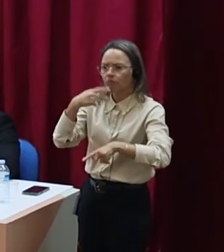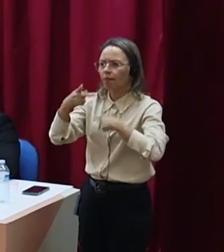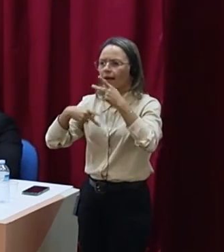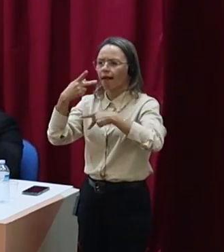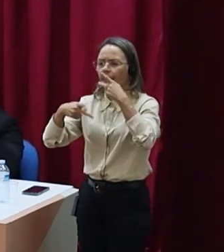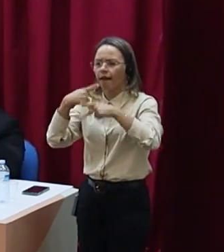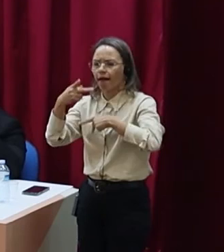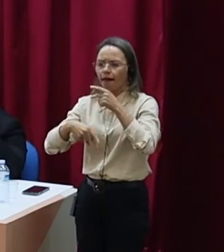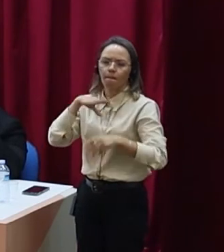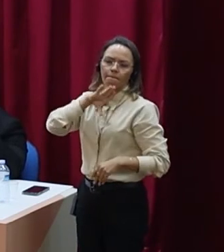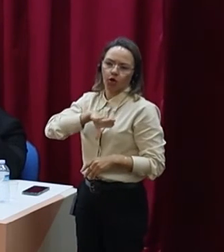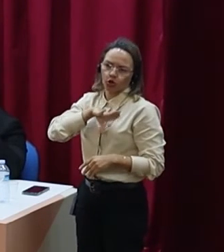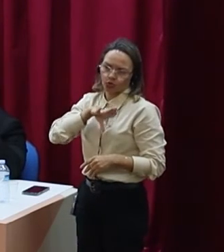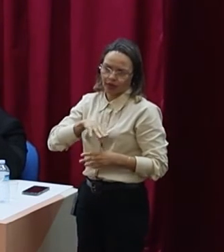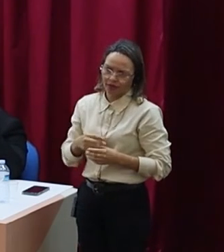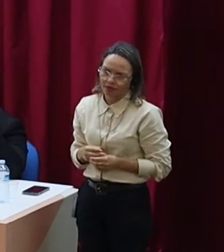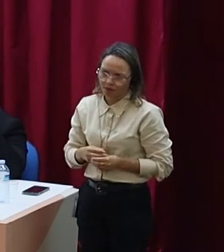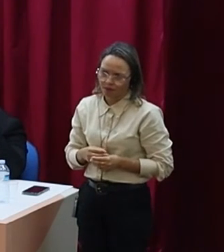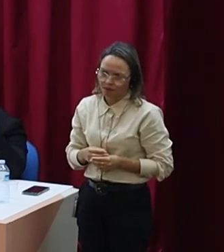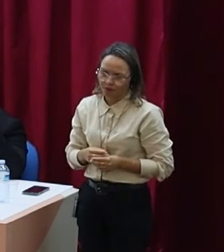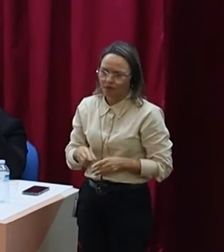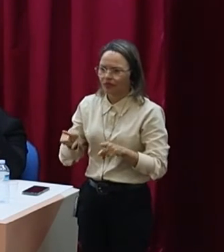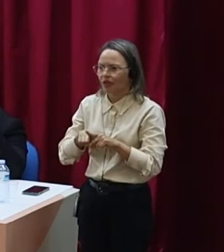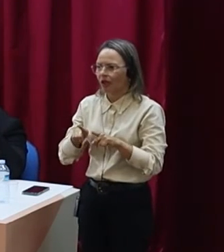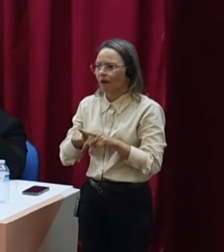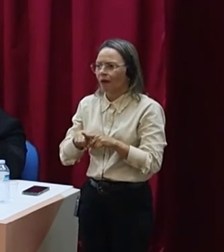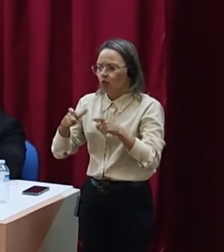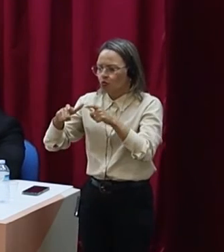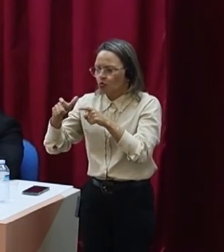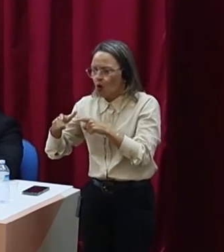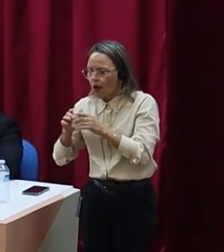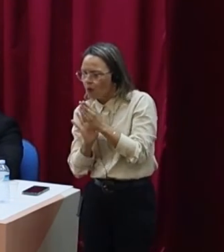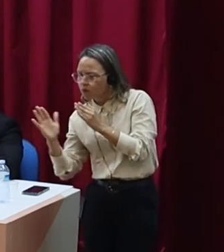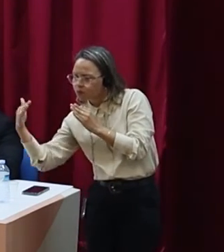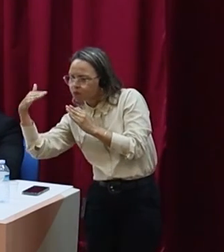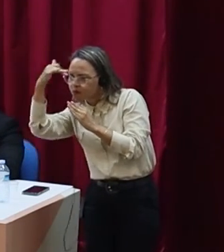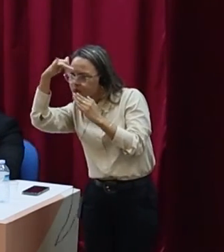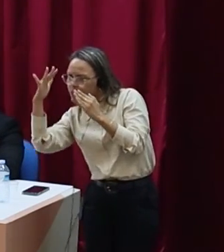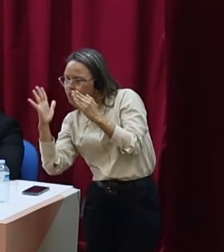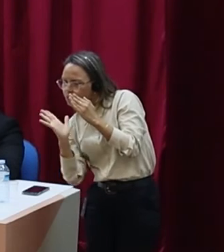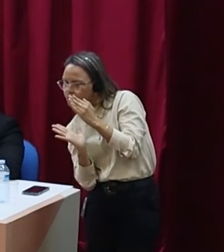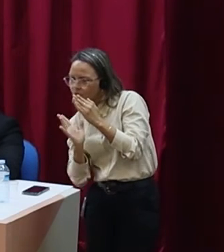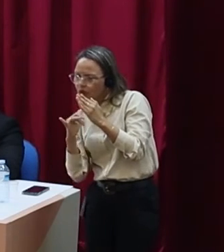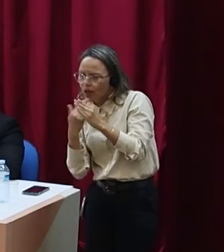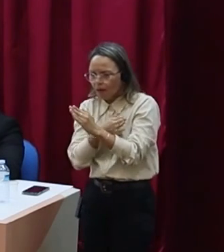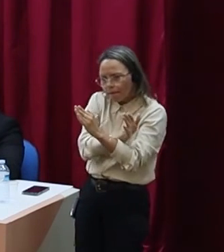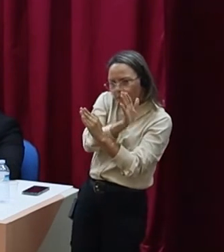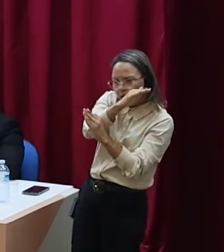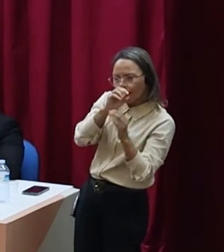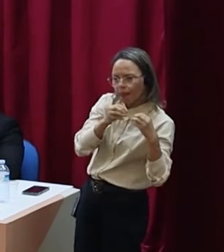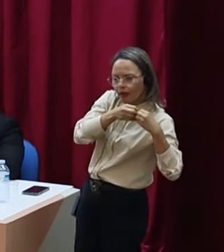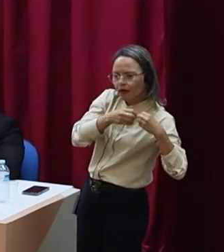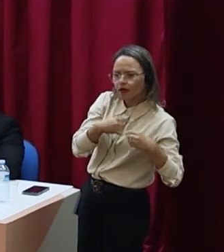Juan, Alto Paraná, Canendillú. Yo fui director en Pedro Juan Caballero de una